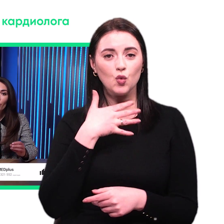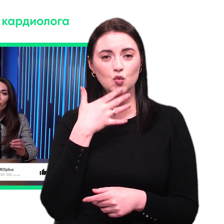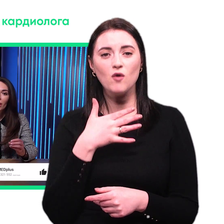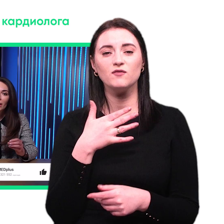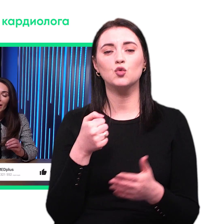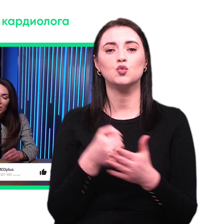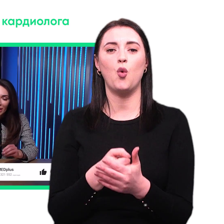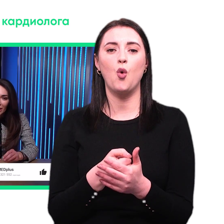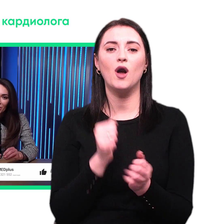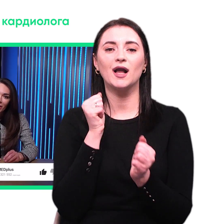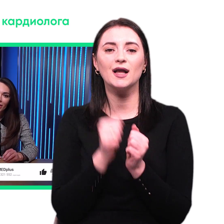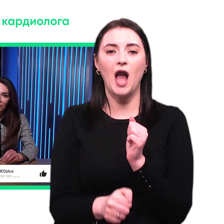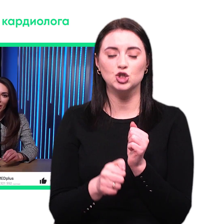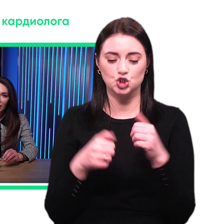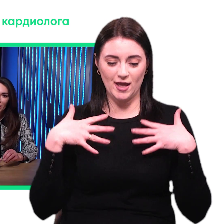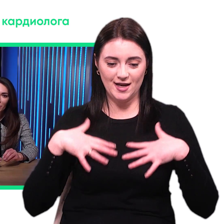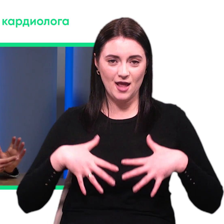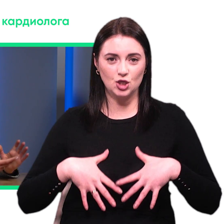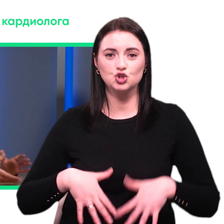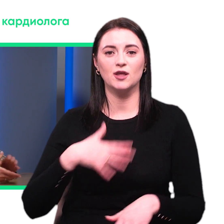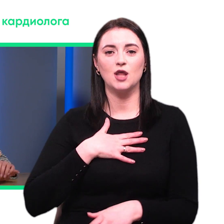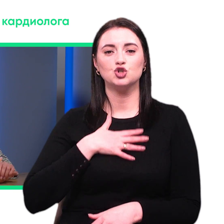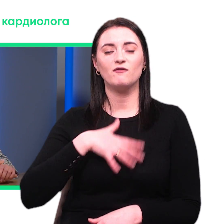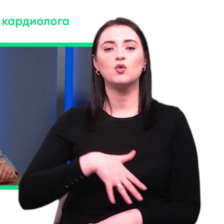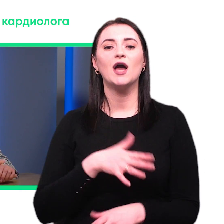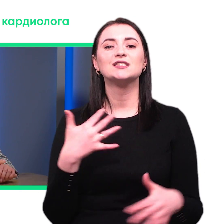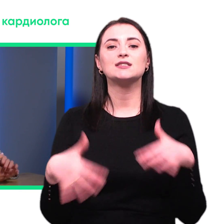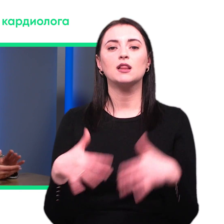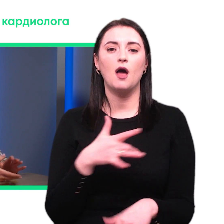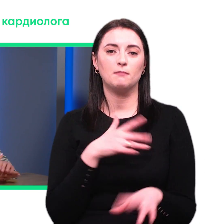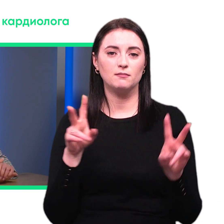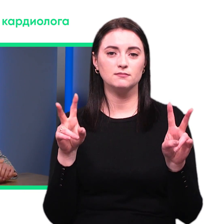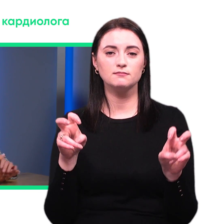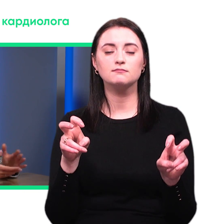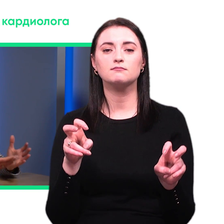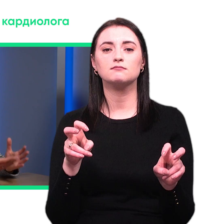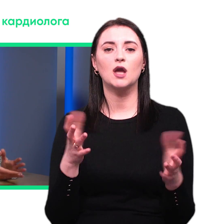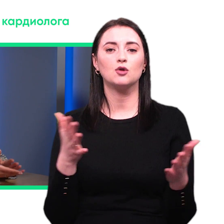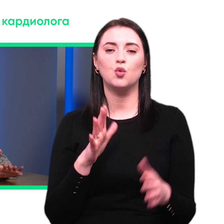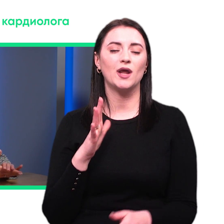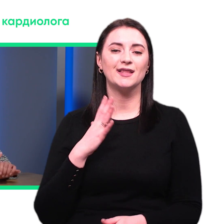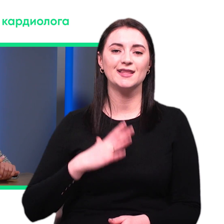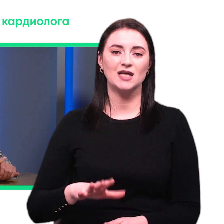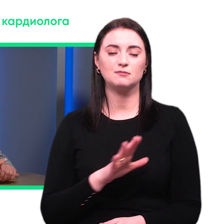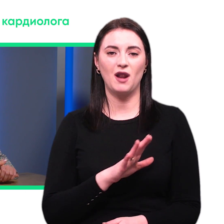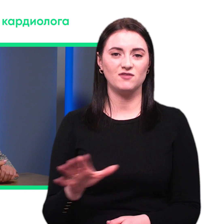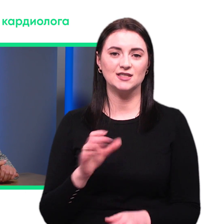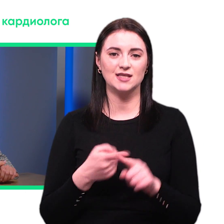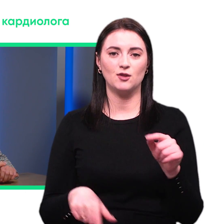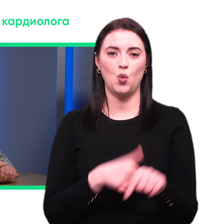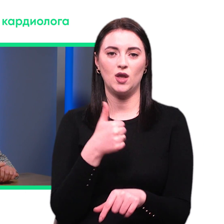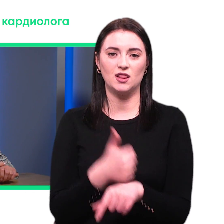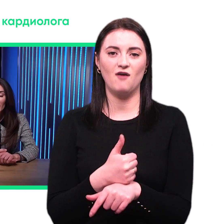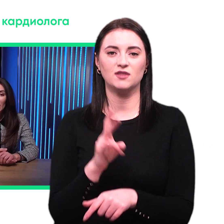до каждой клеточки нашего организма. Слабым сердцем мы называем сердце, которое не справляется с этой главной